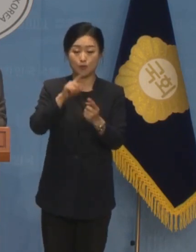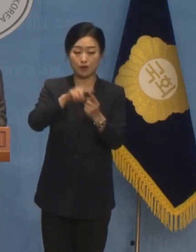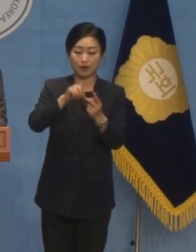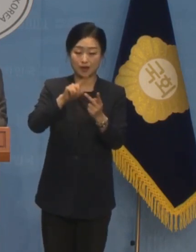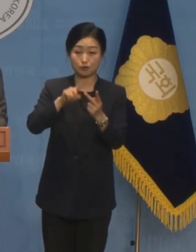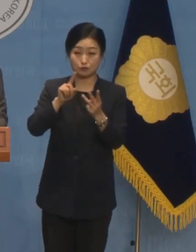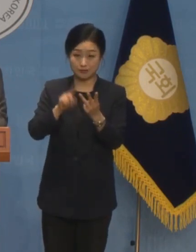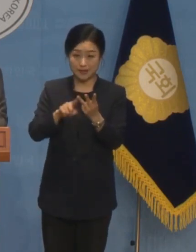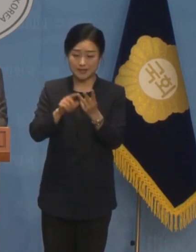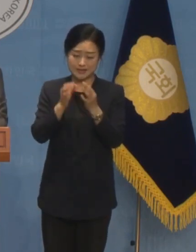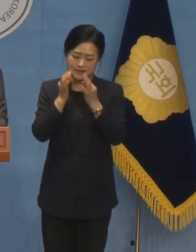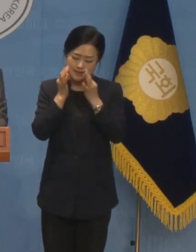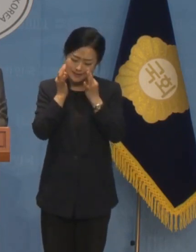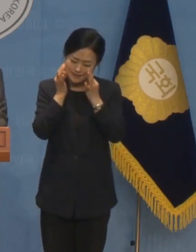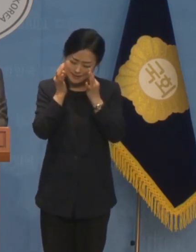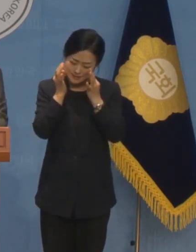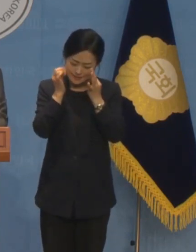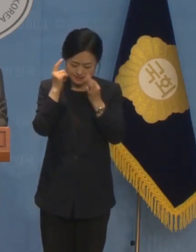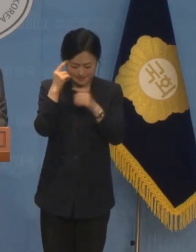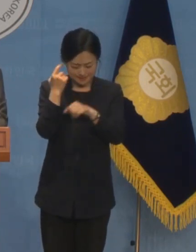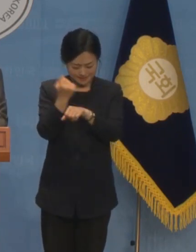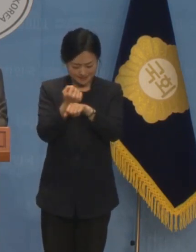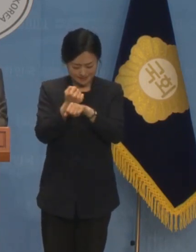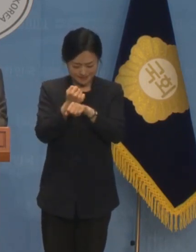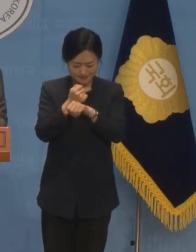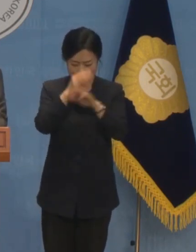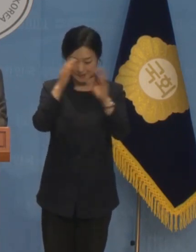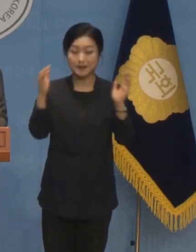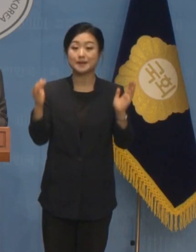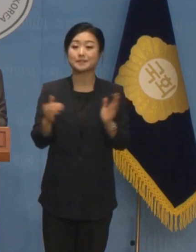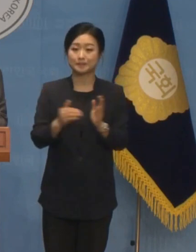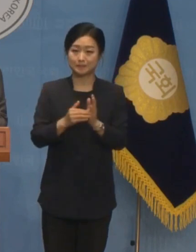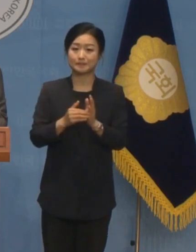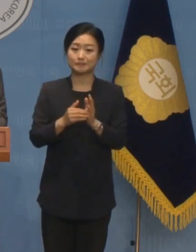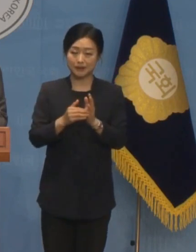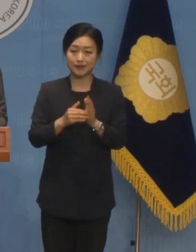위해 나름대로 많은 노력을 기울였다고 생각을 합니다.